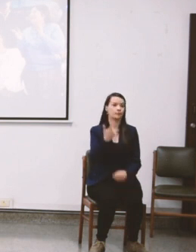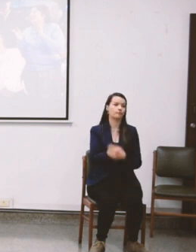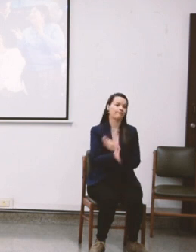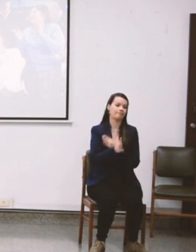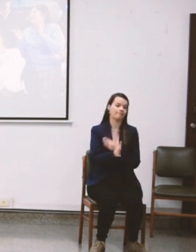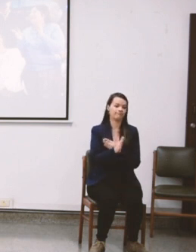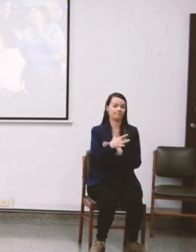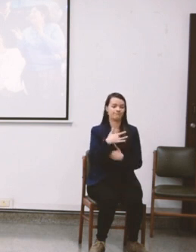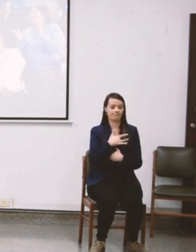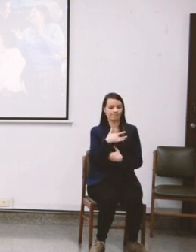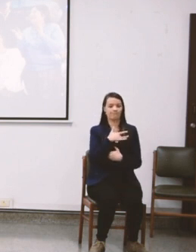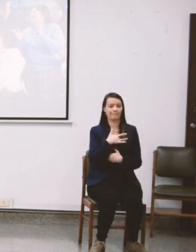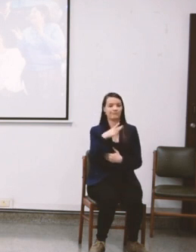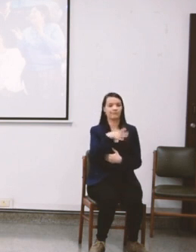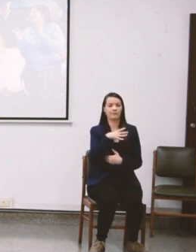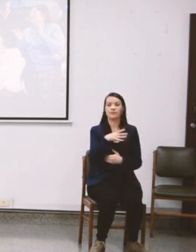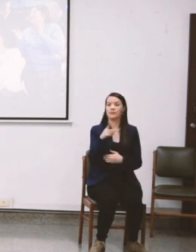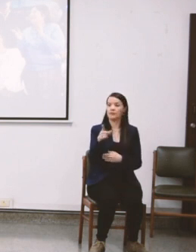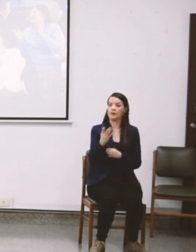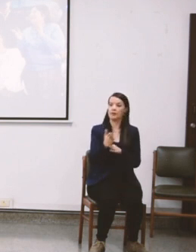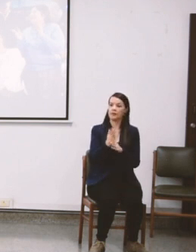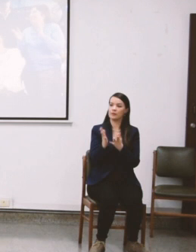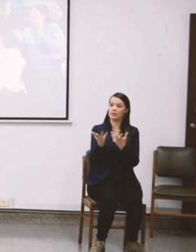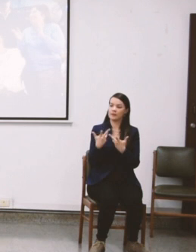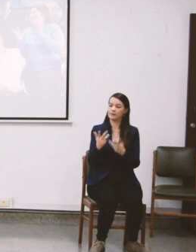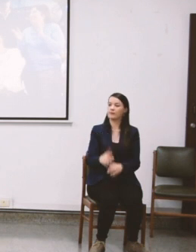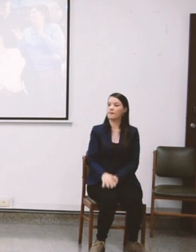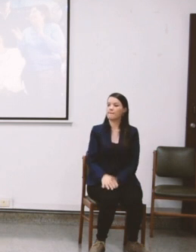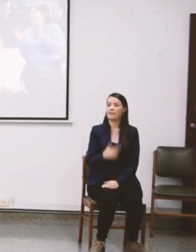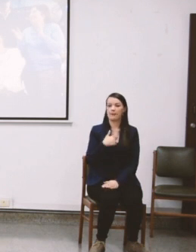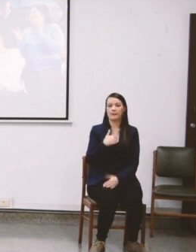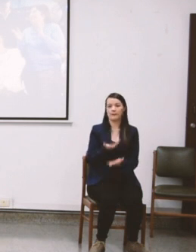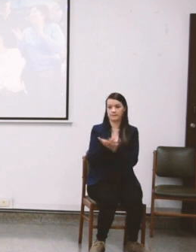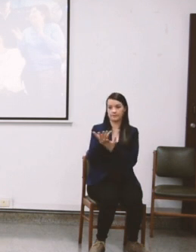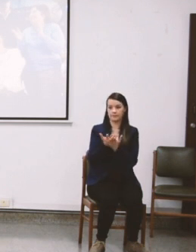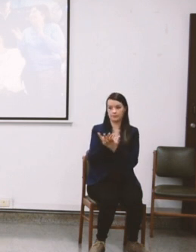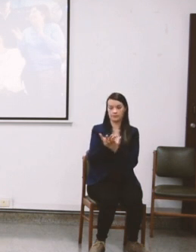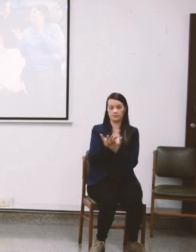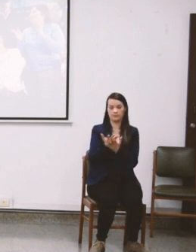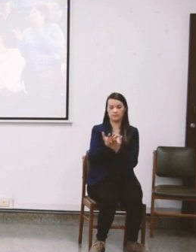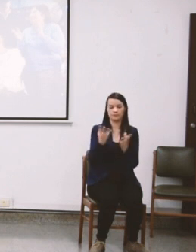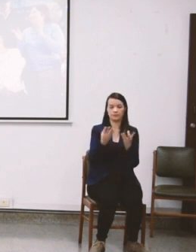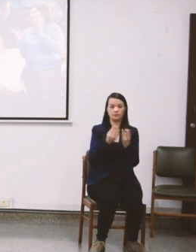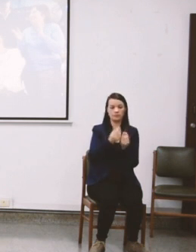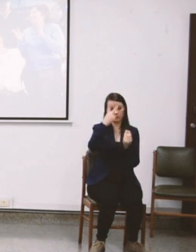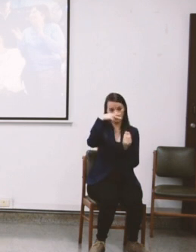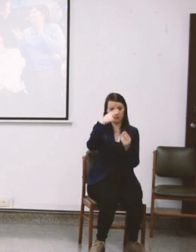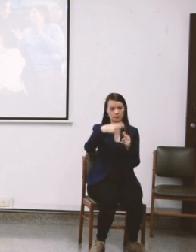moviéndose. Y pienso también en lo que comentabas. Yo les recomiendo mucho un colectivo en Ciudad de México que se llama Colectivo La